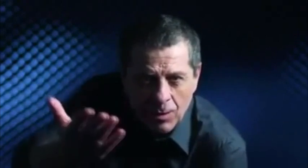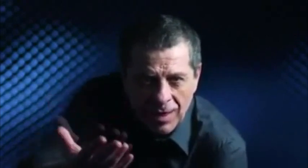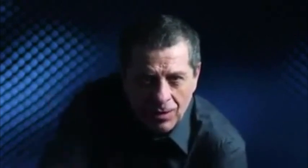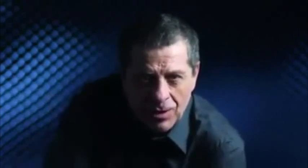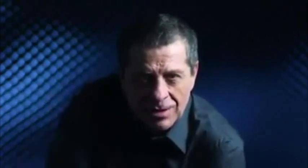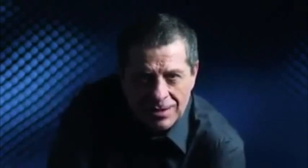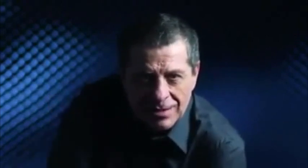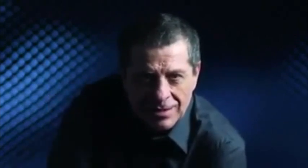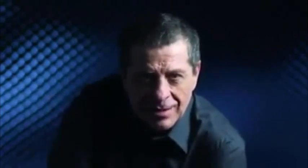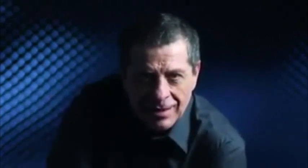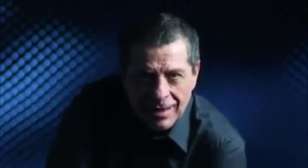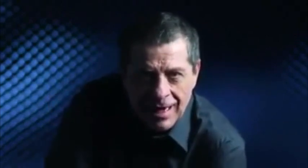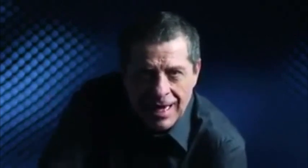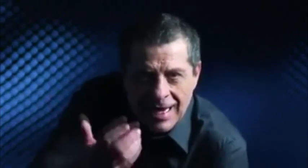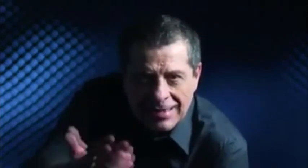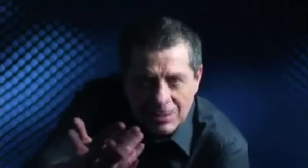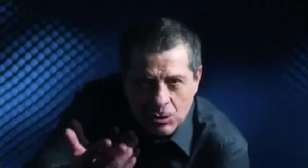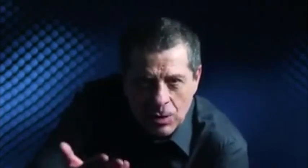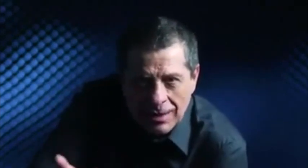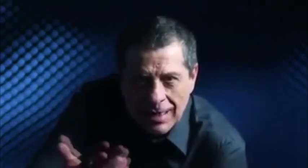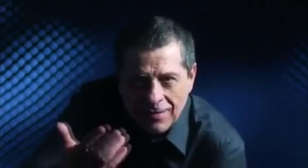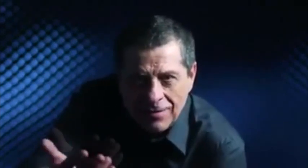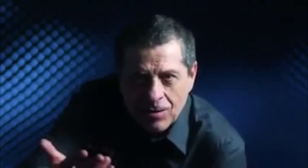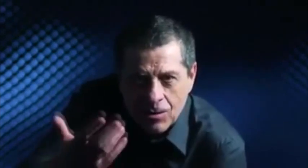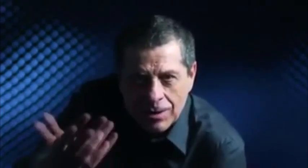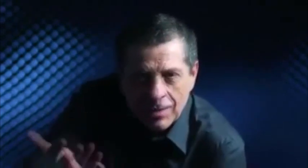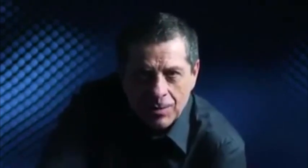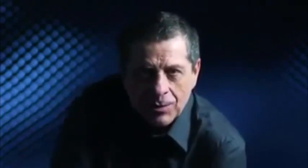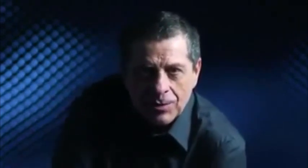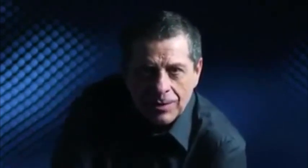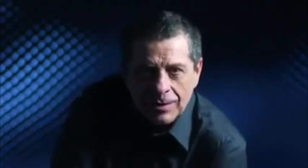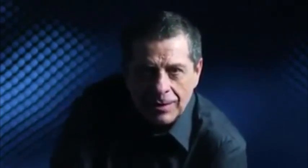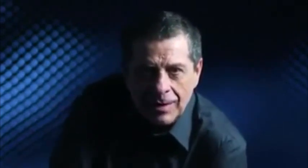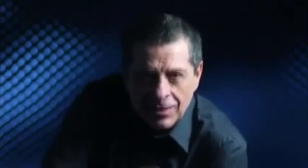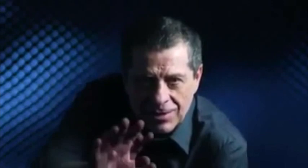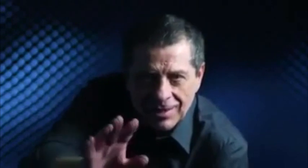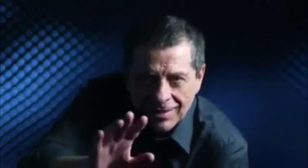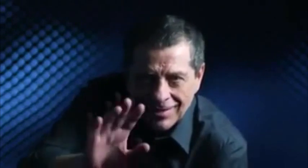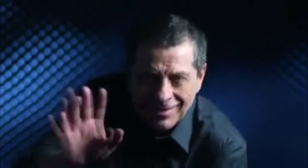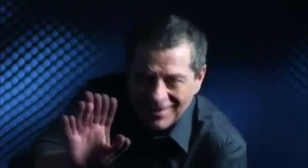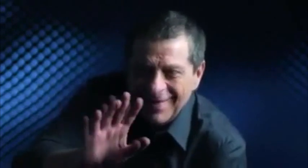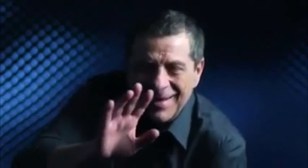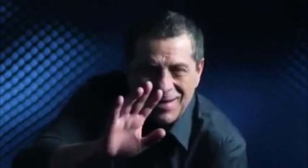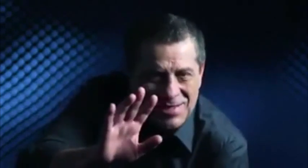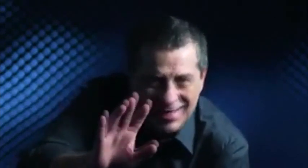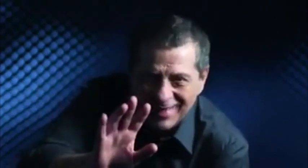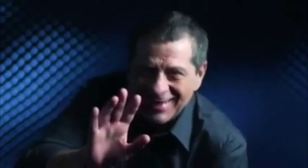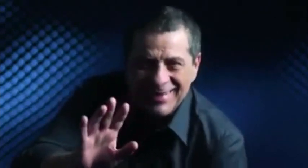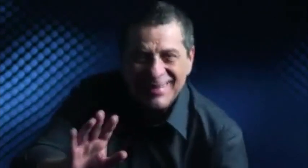que é melhor para nós. E essa escolha tem a ver com o tempo. Eu sei.